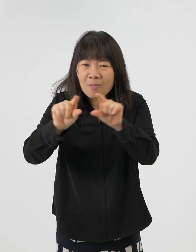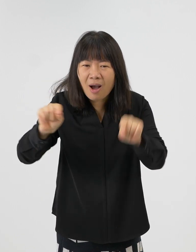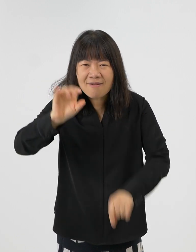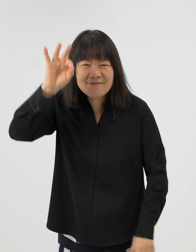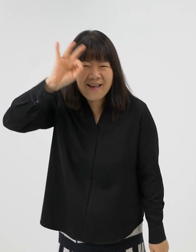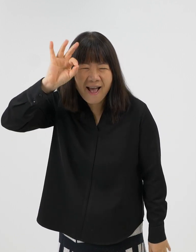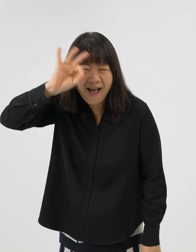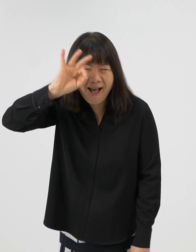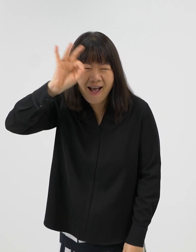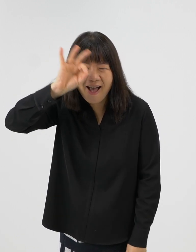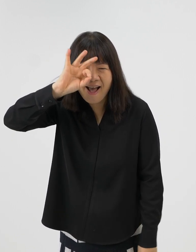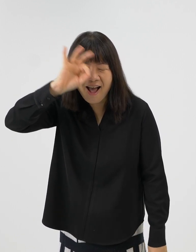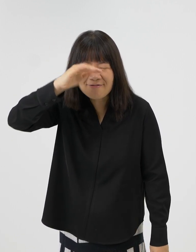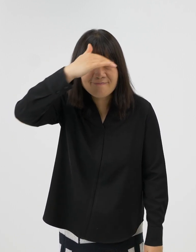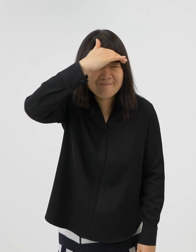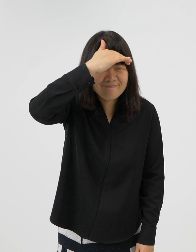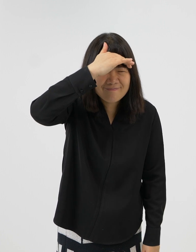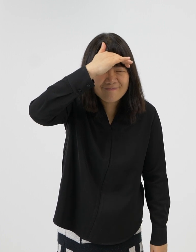킬리만자로의 표범처럼